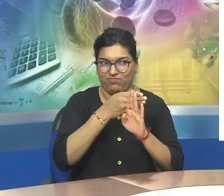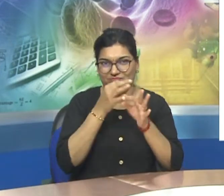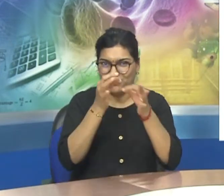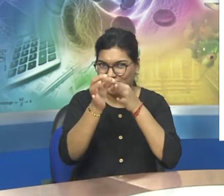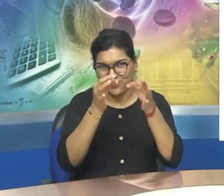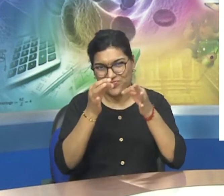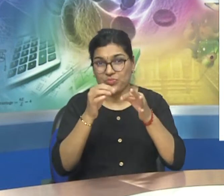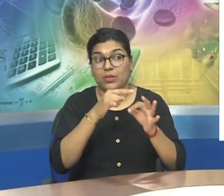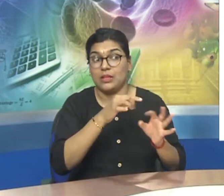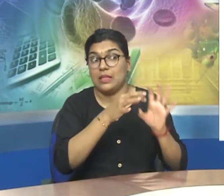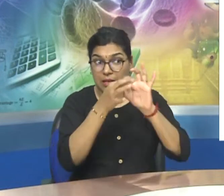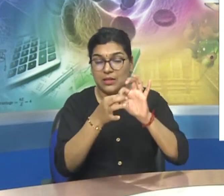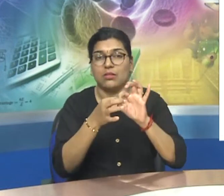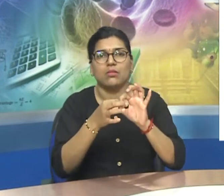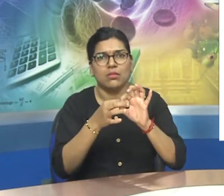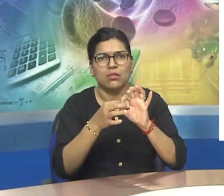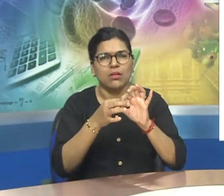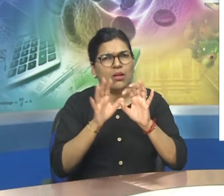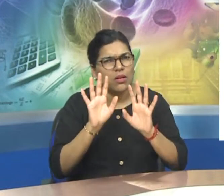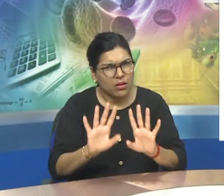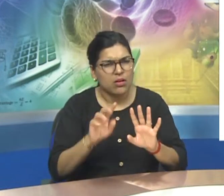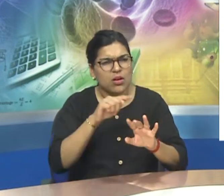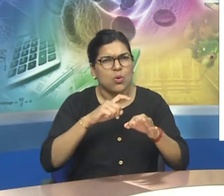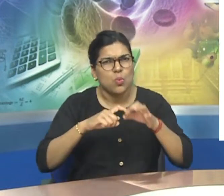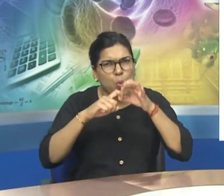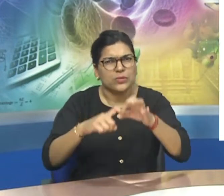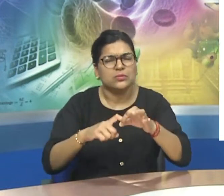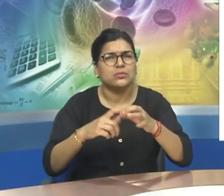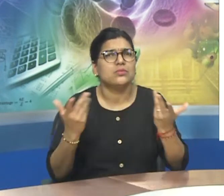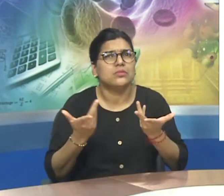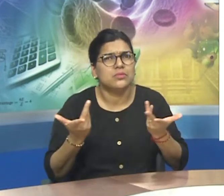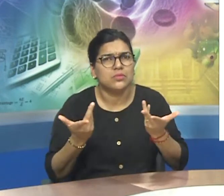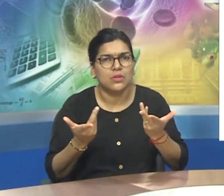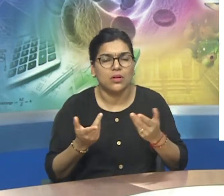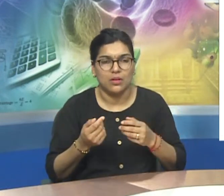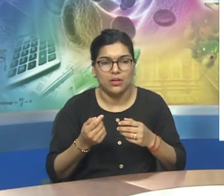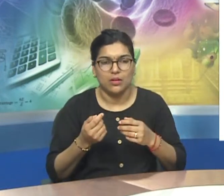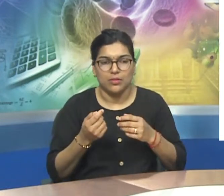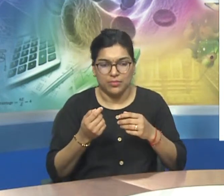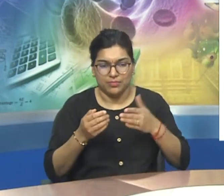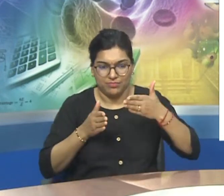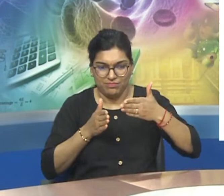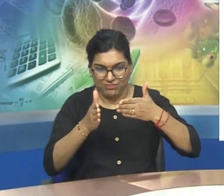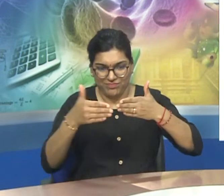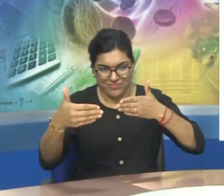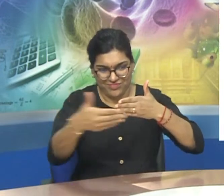Now, after going through the paragraph, let us try to find the answer.